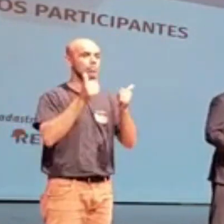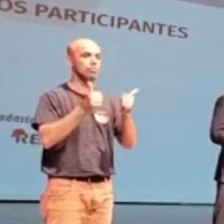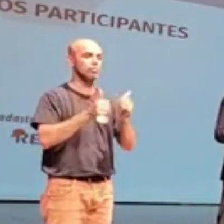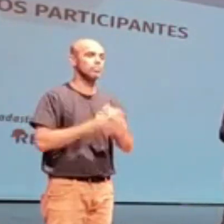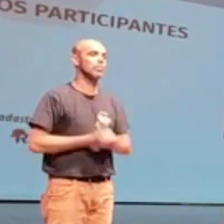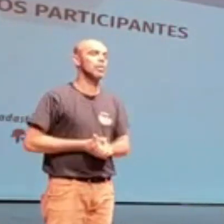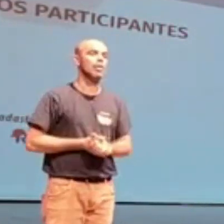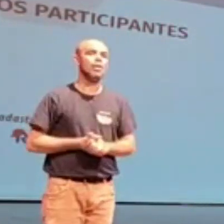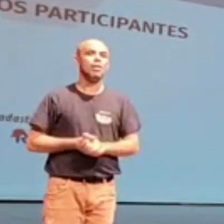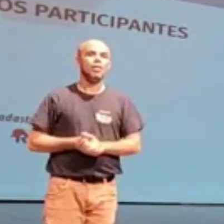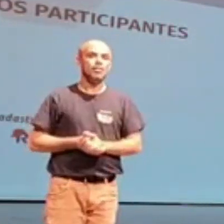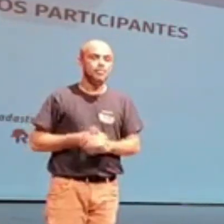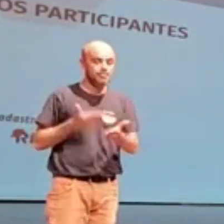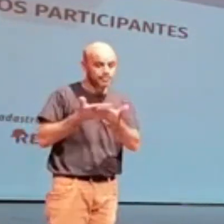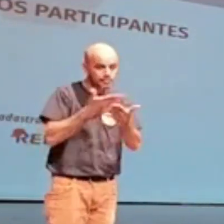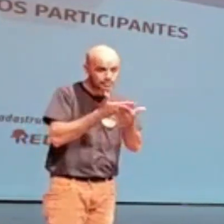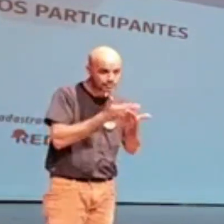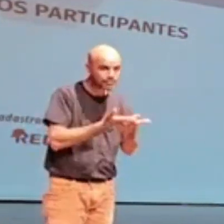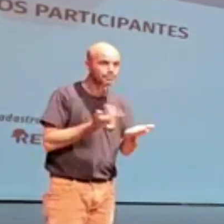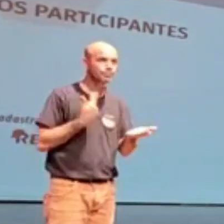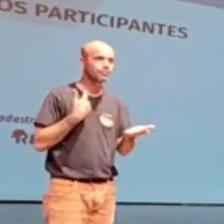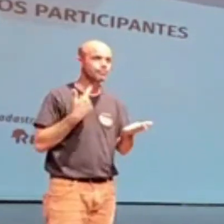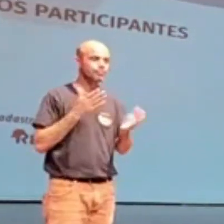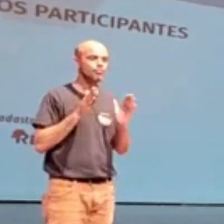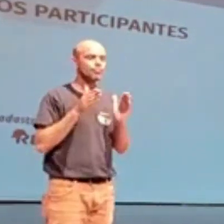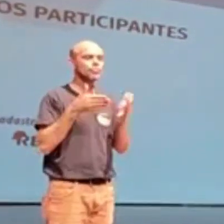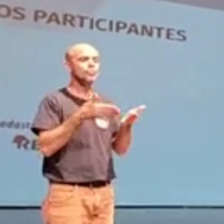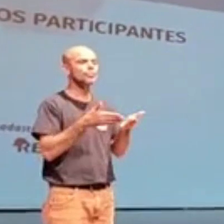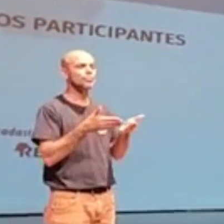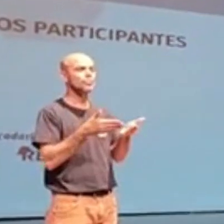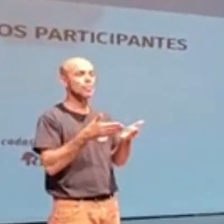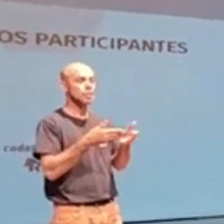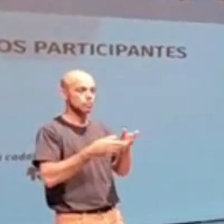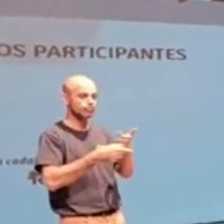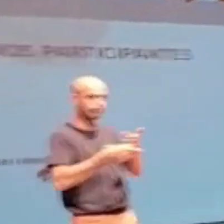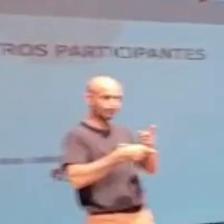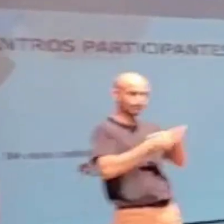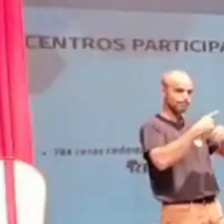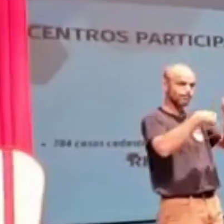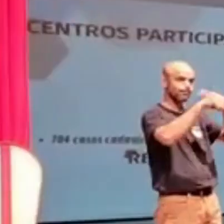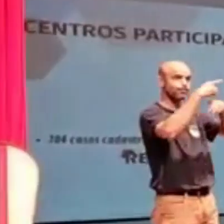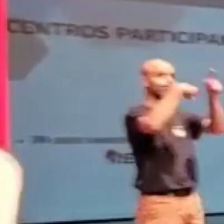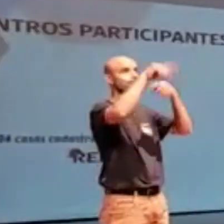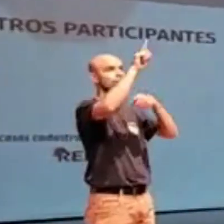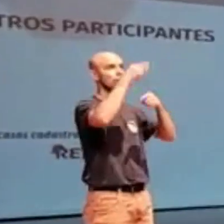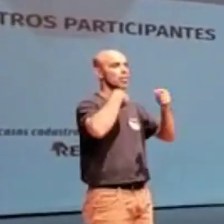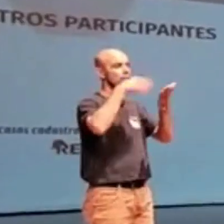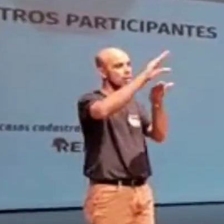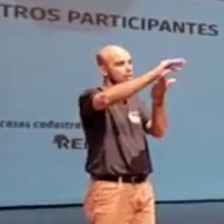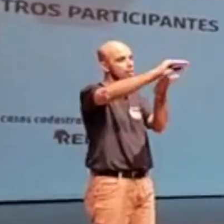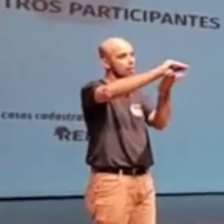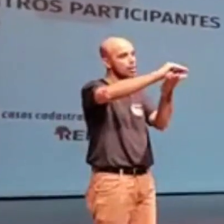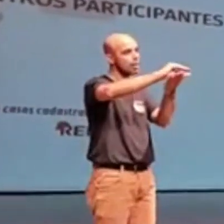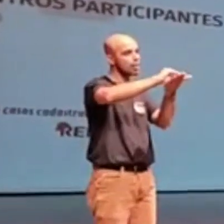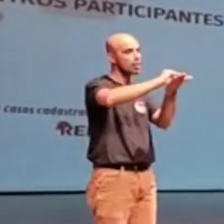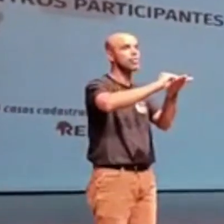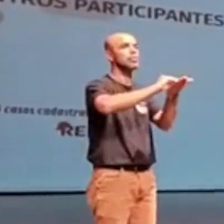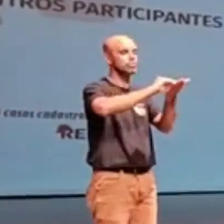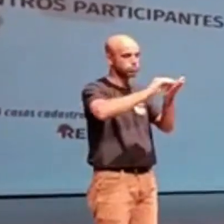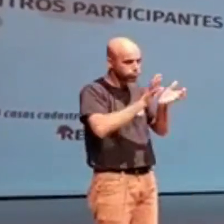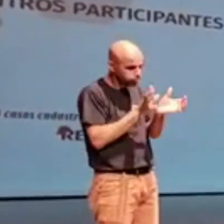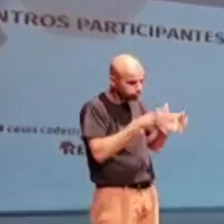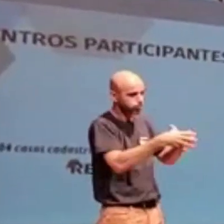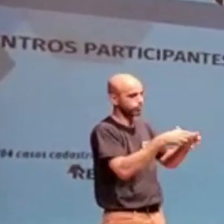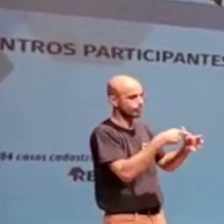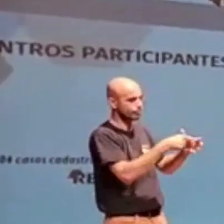E para os estudos dos países mais avançados, é um banco de dados que a gente tem de hoje em dia de ter um grupo